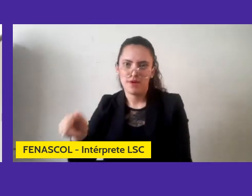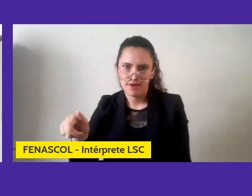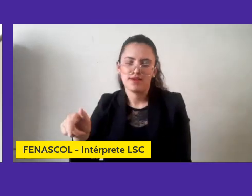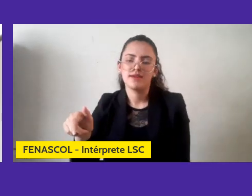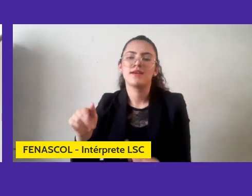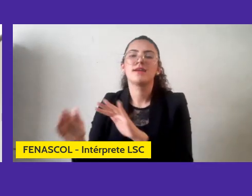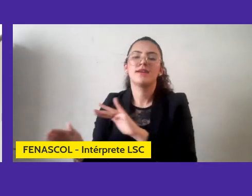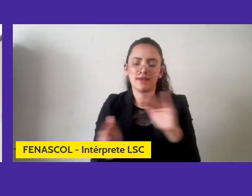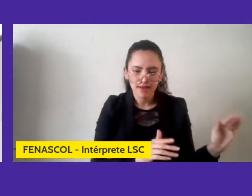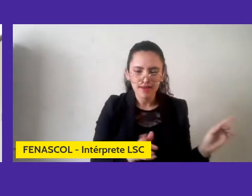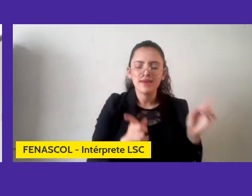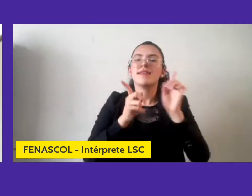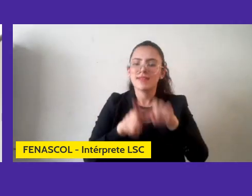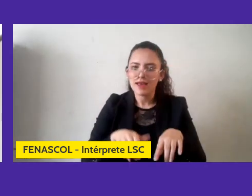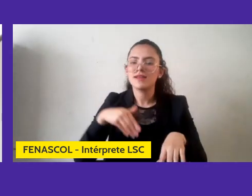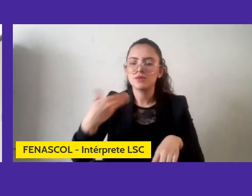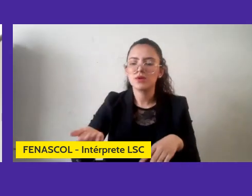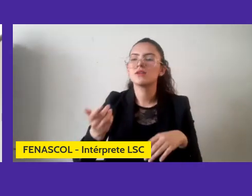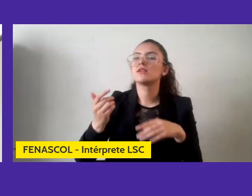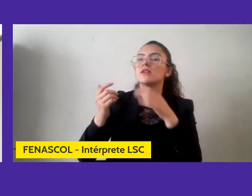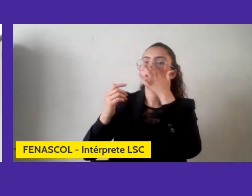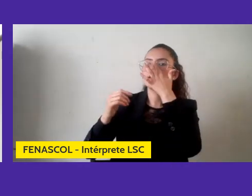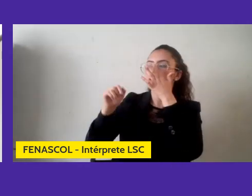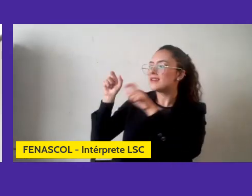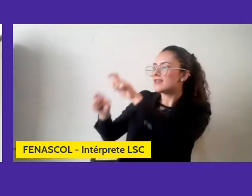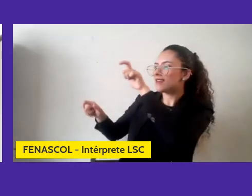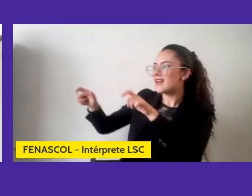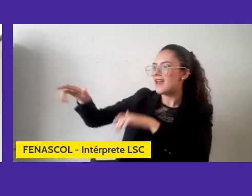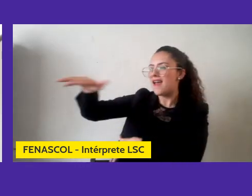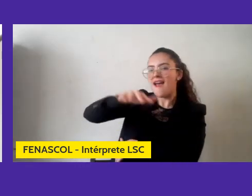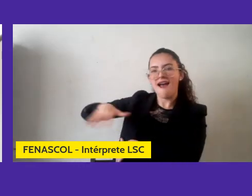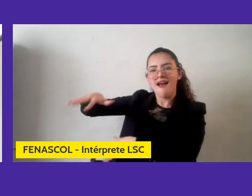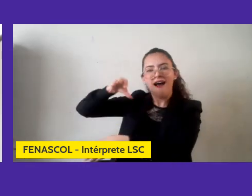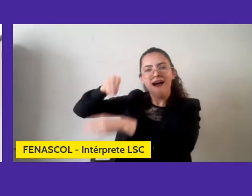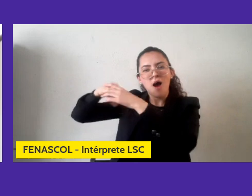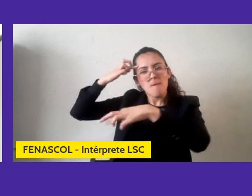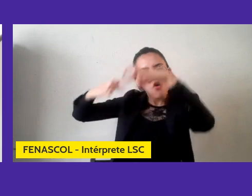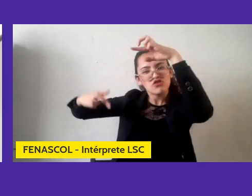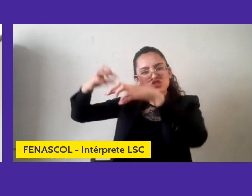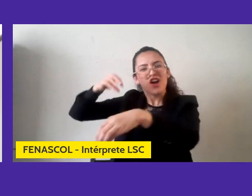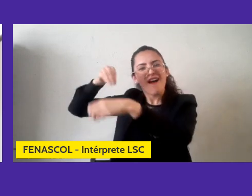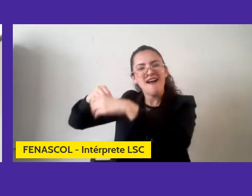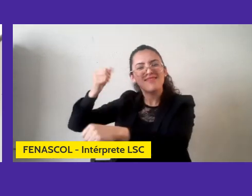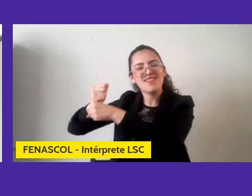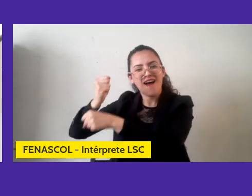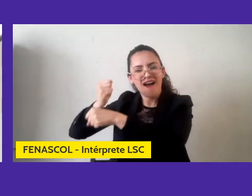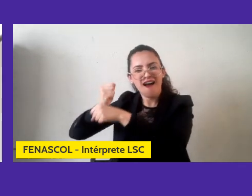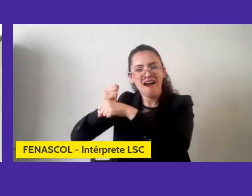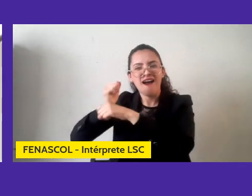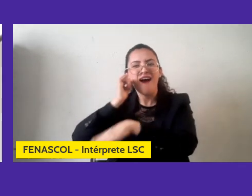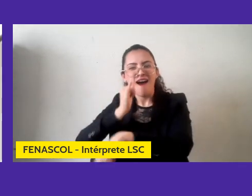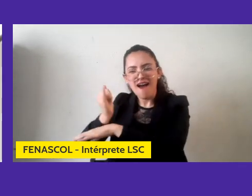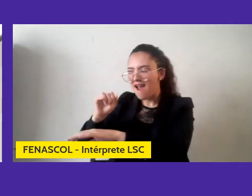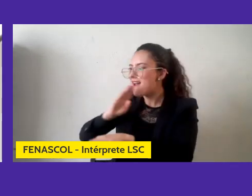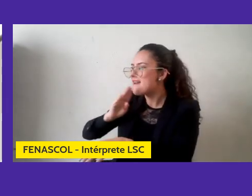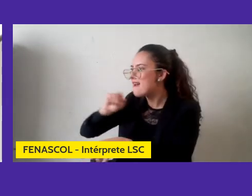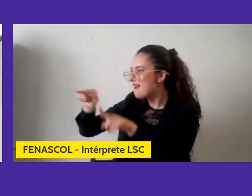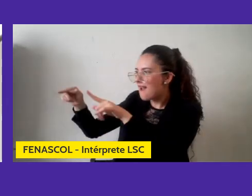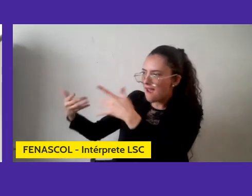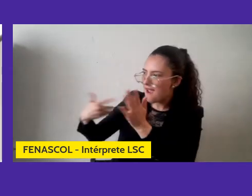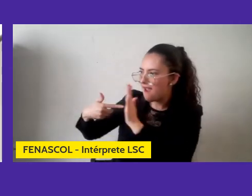jugadores de la industria. Me parece que eso es lo primero que haría. Después, obviamente que eso lleva